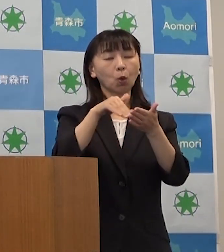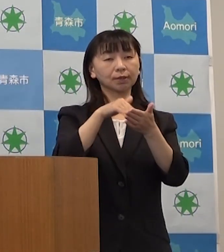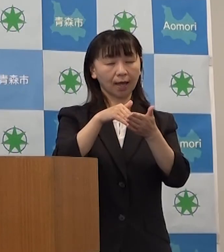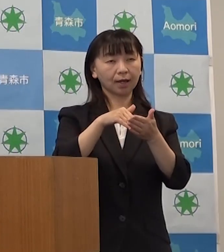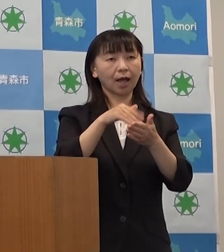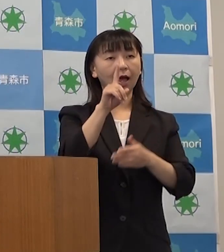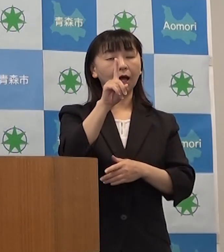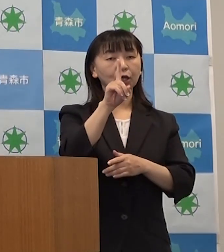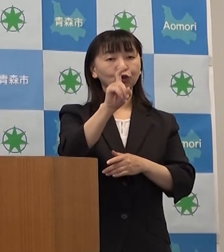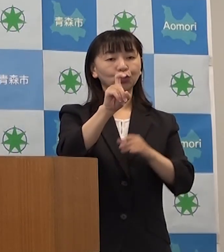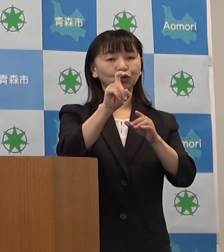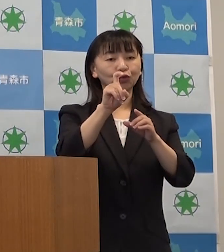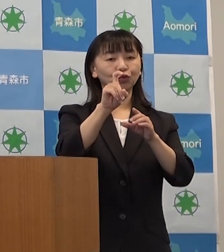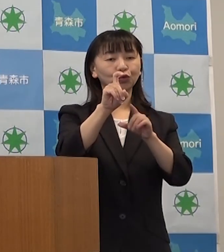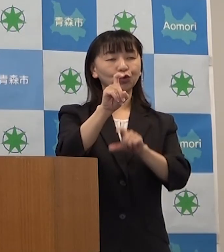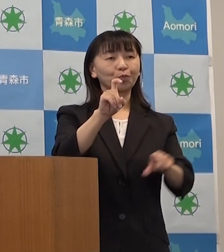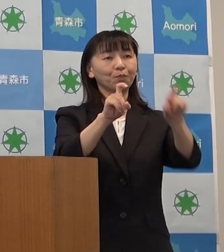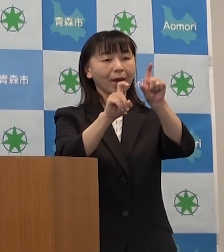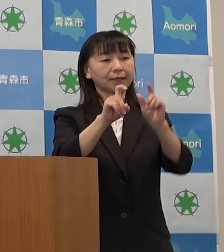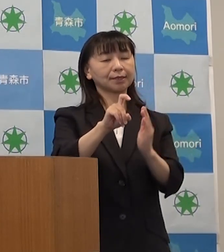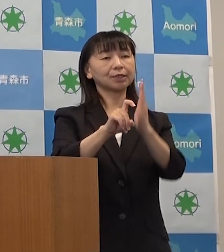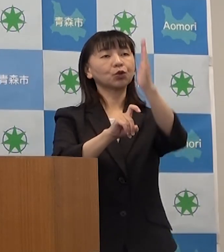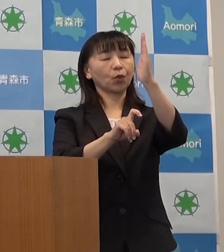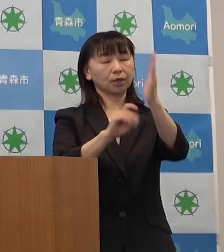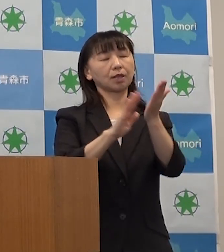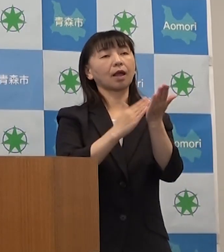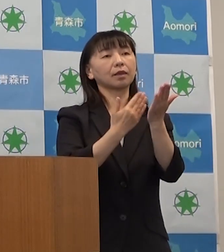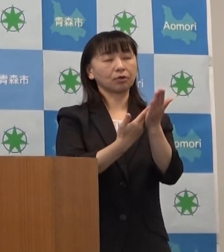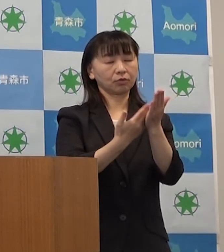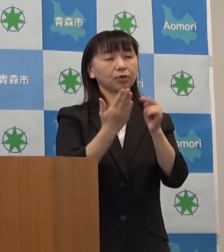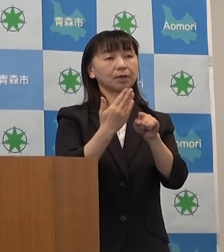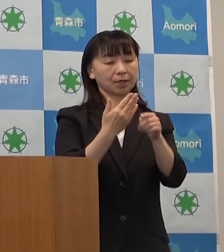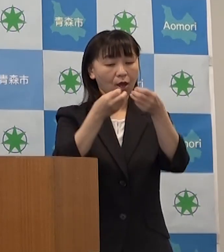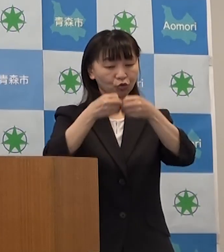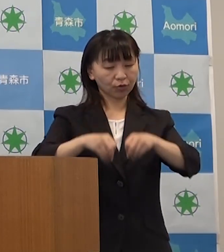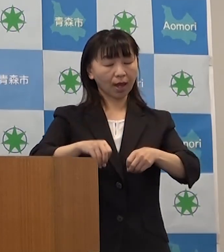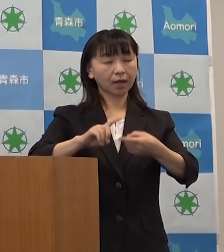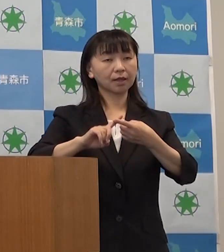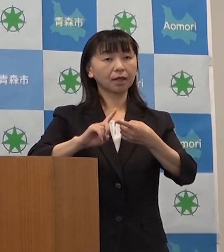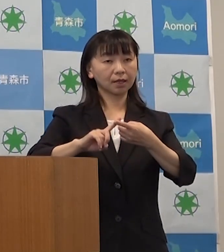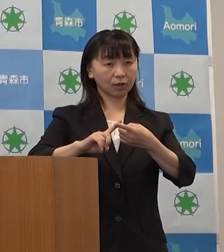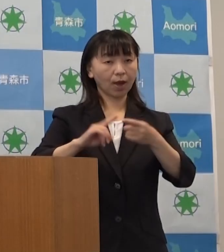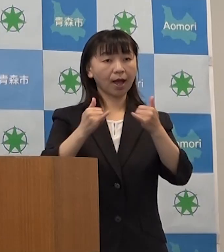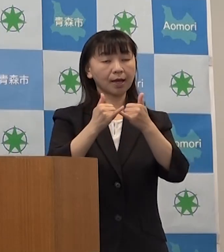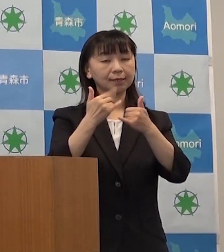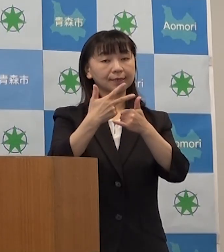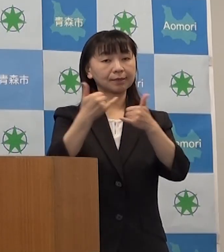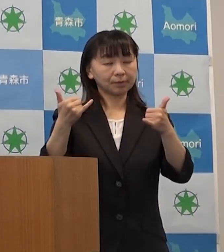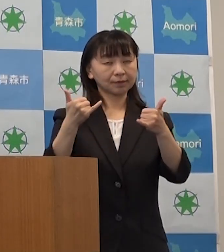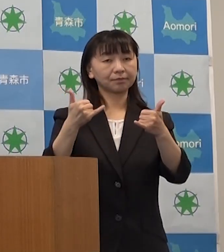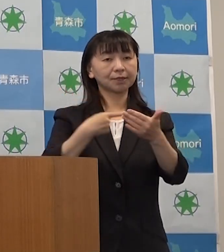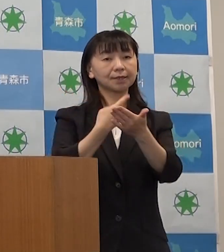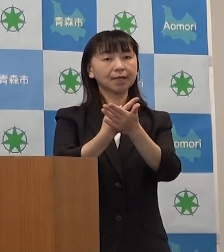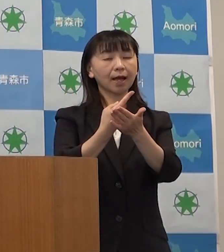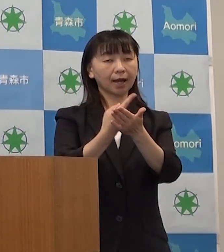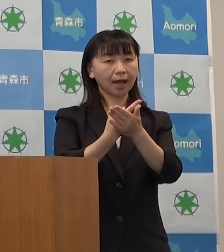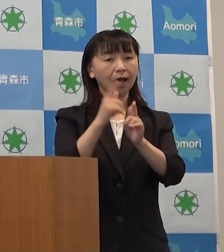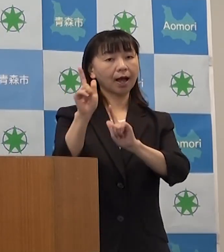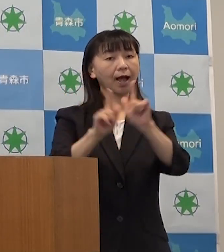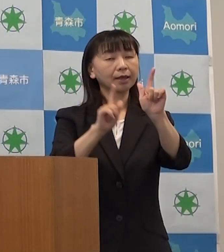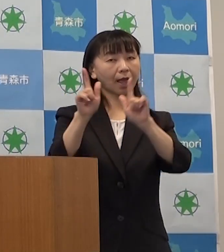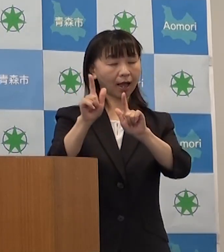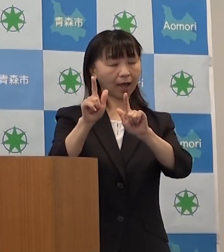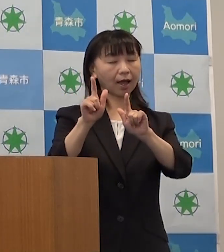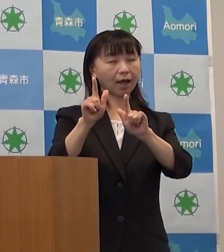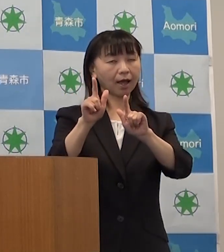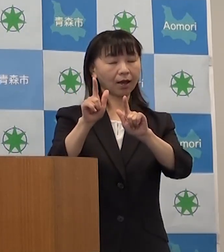う 10倍以上になっているというところで、具体的にこの市民参加型の PR イベントなどというのはどういったもの